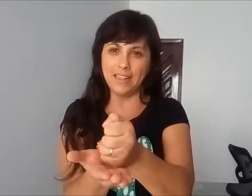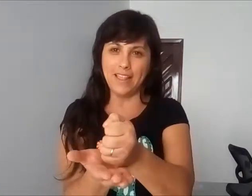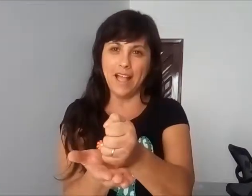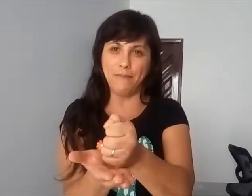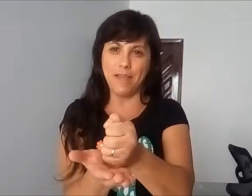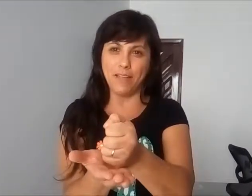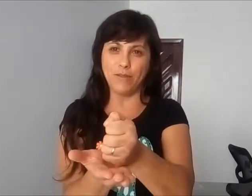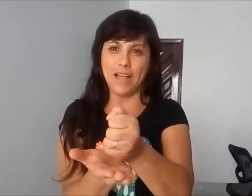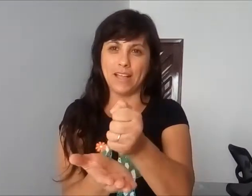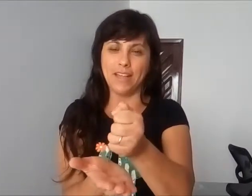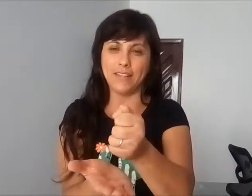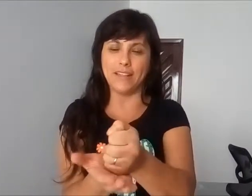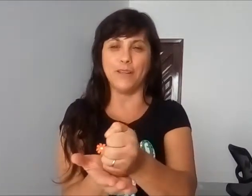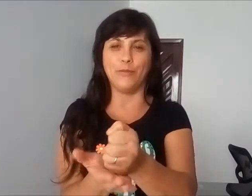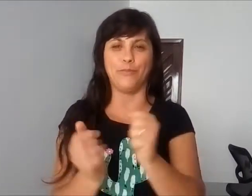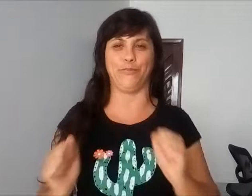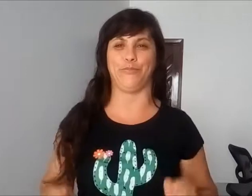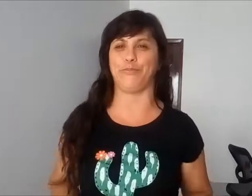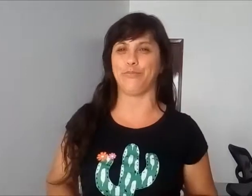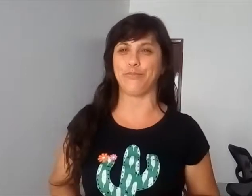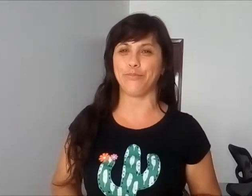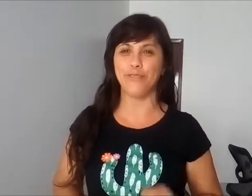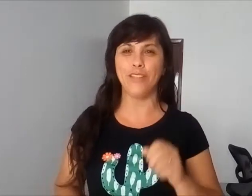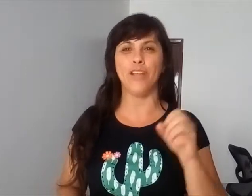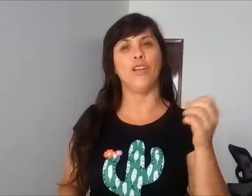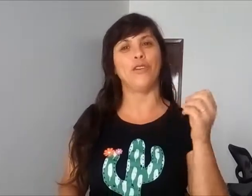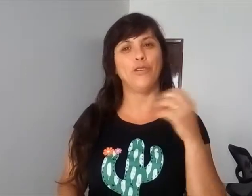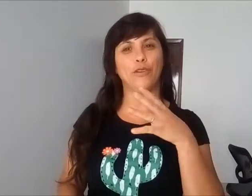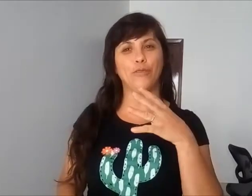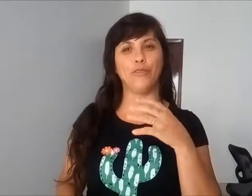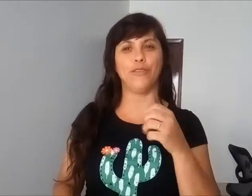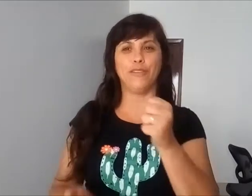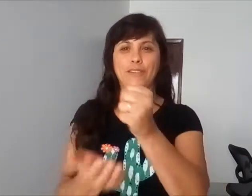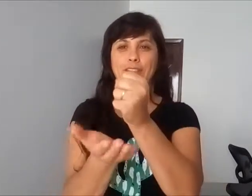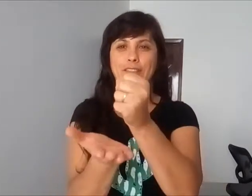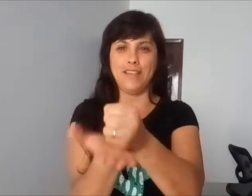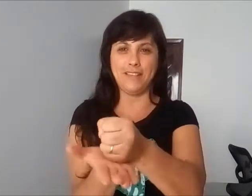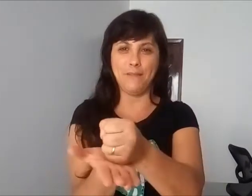a questão no testamento